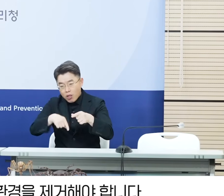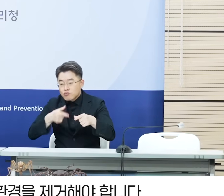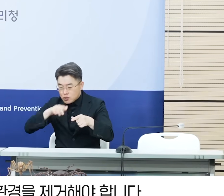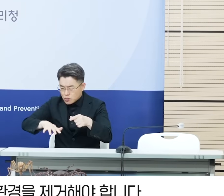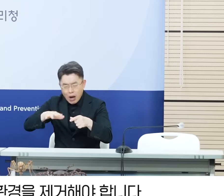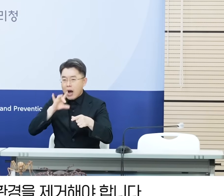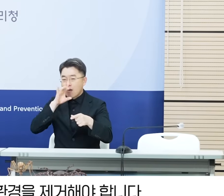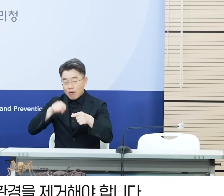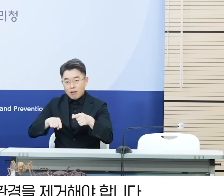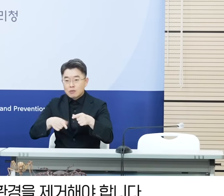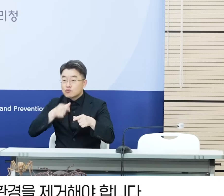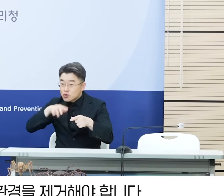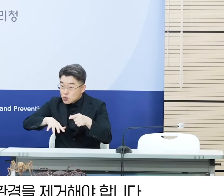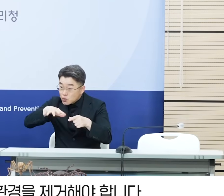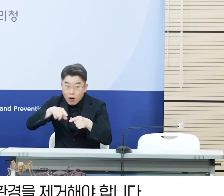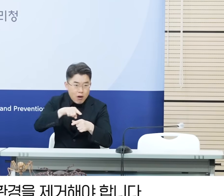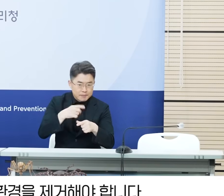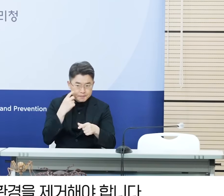제거해야 합니다.